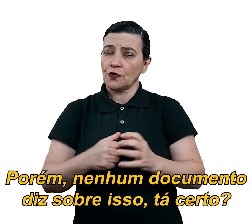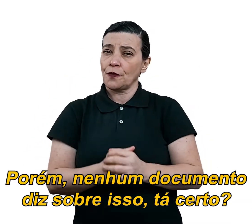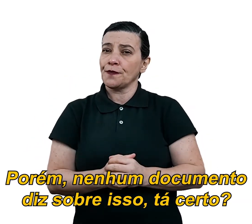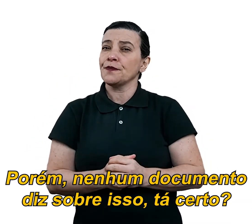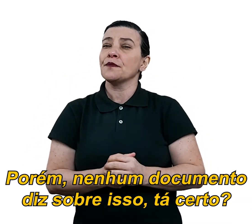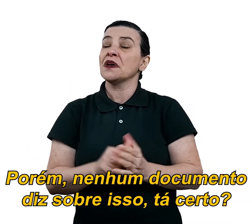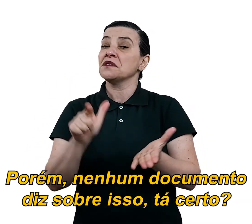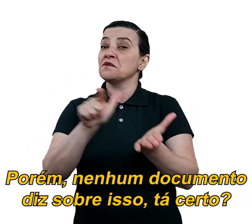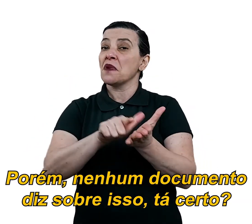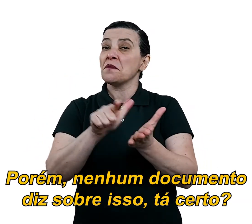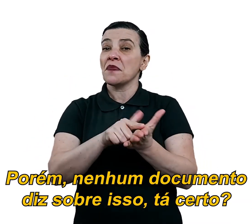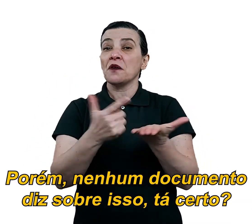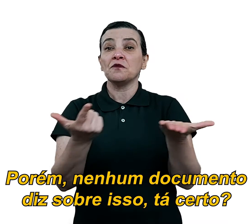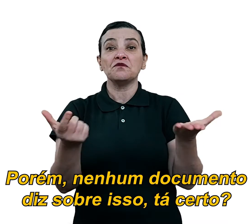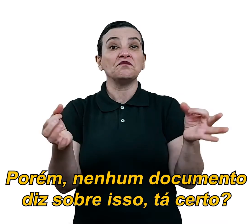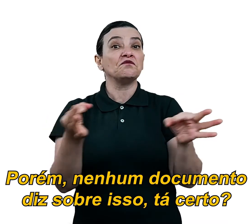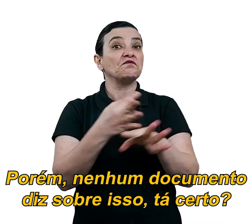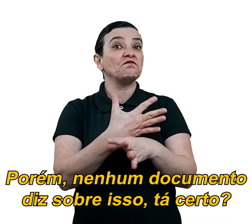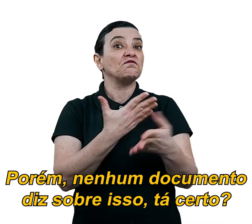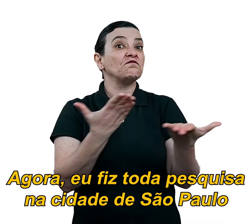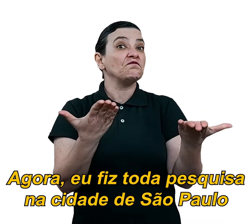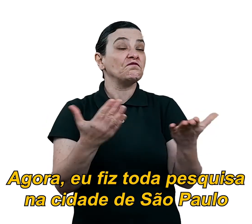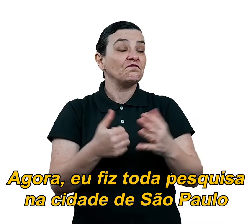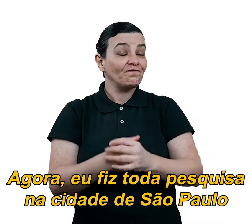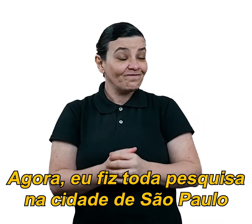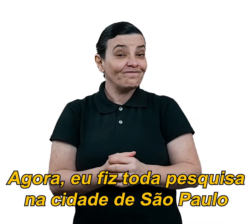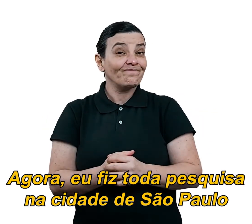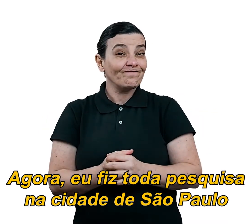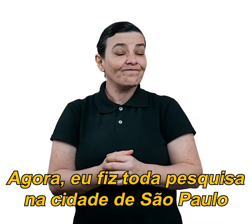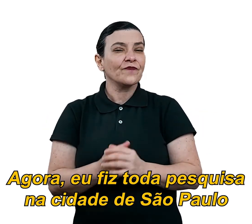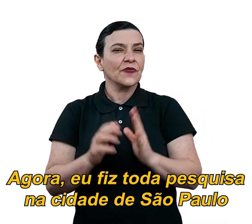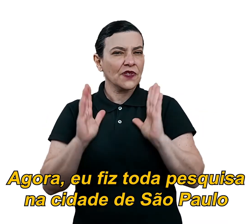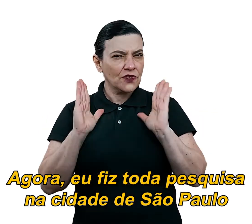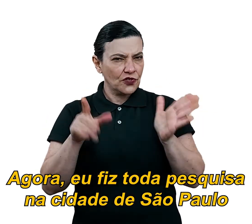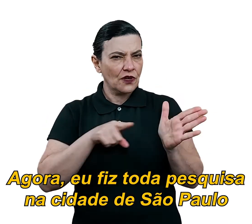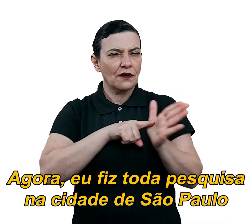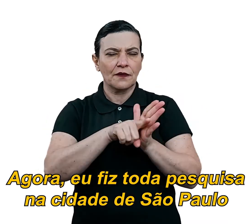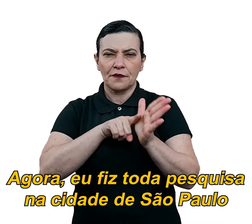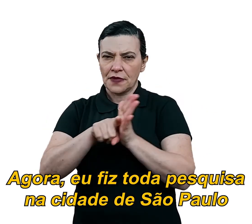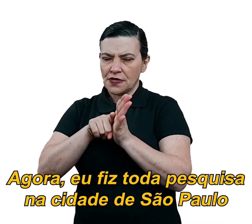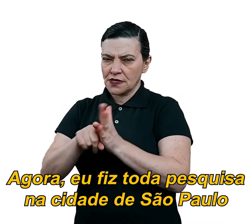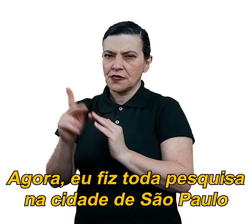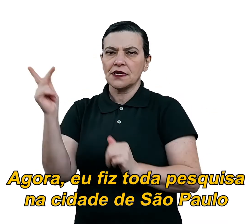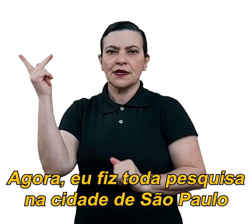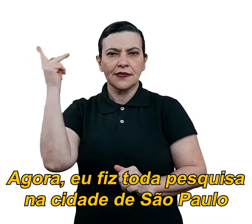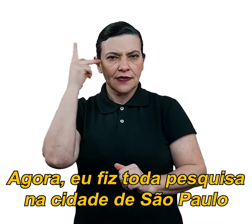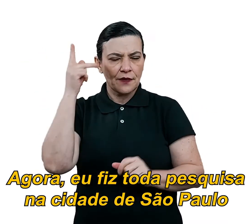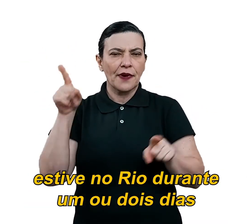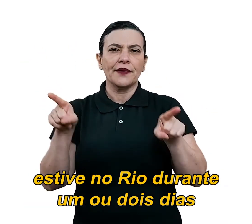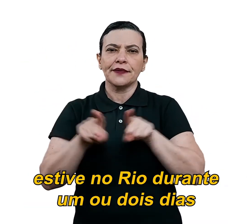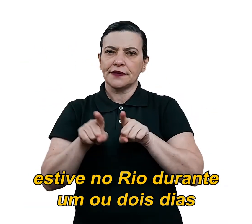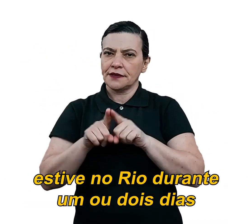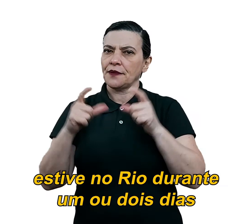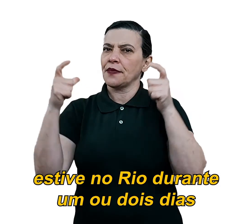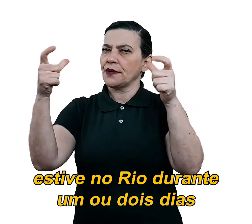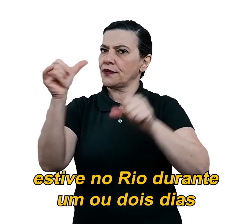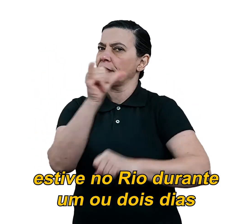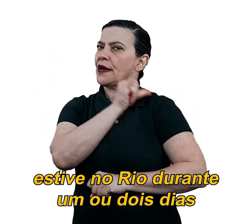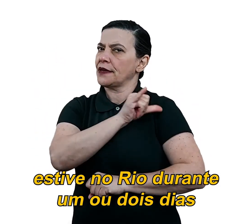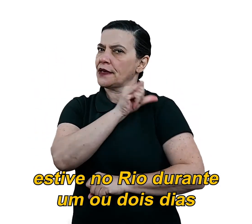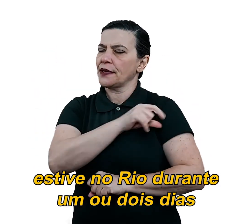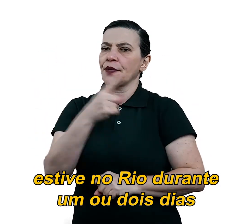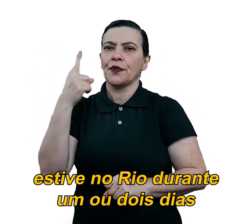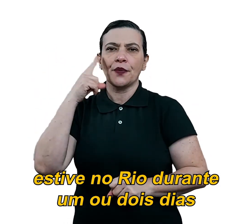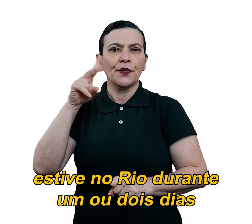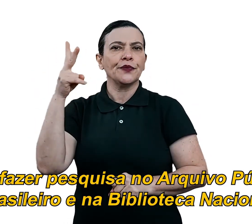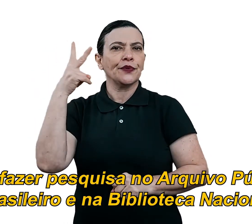Porém, nenhum documento sobre isso, tá certo? Agora, eu fiz toda a pesquisa na cidade de São Paulo, estive no Rio